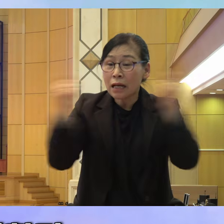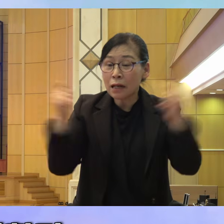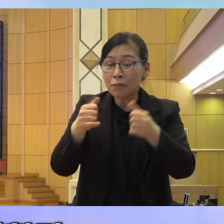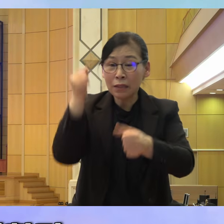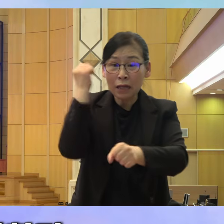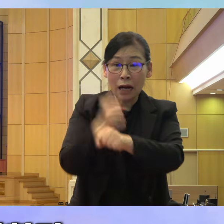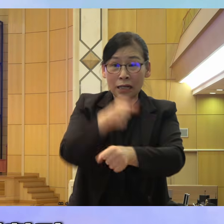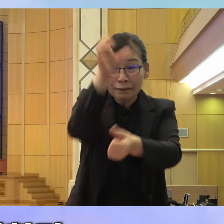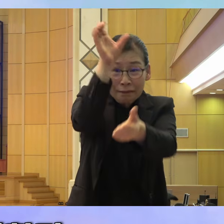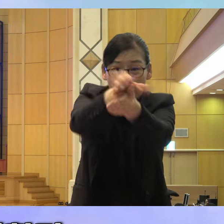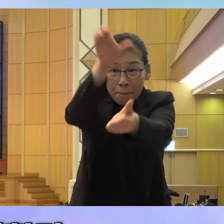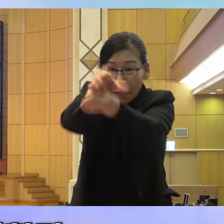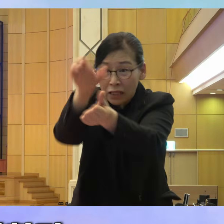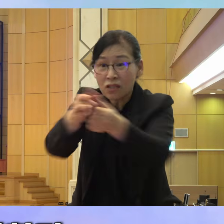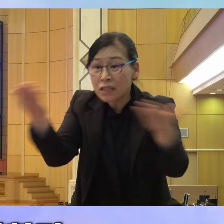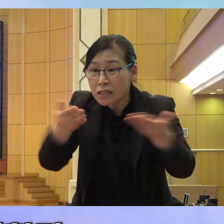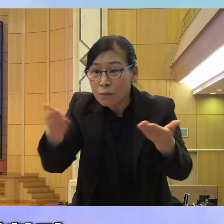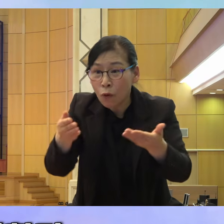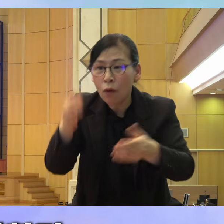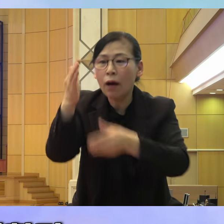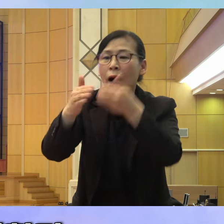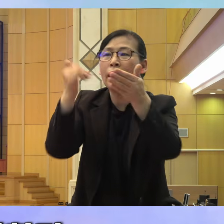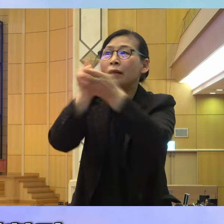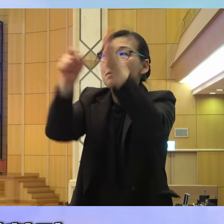사는 본분이 뭔지는 아십니까?